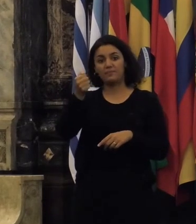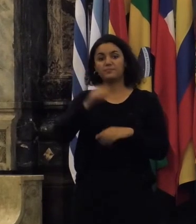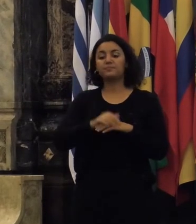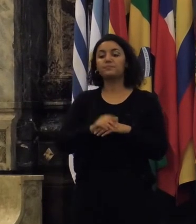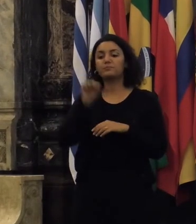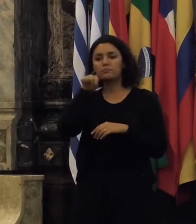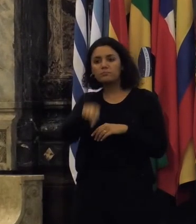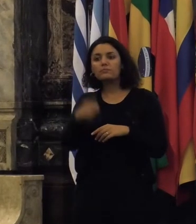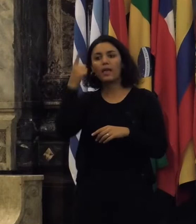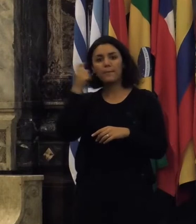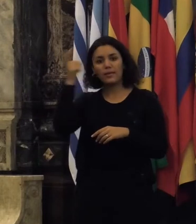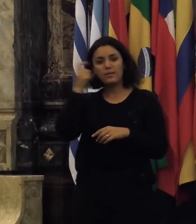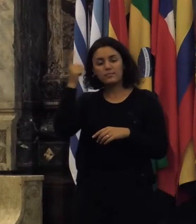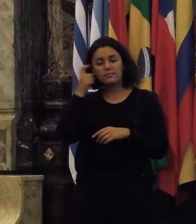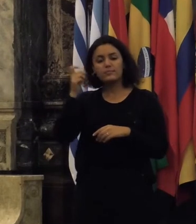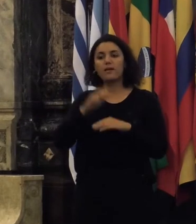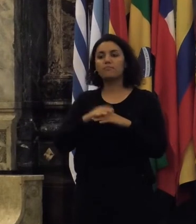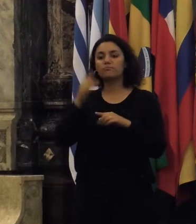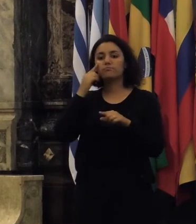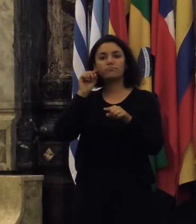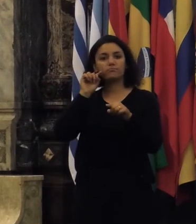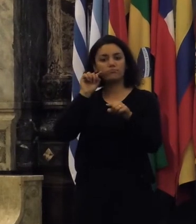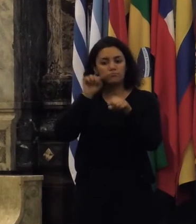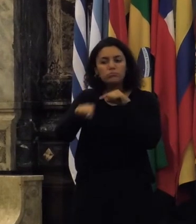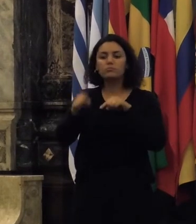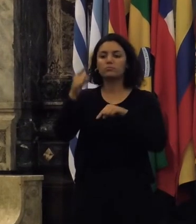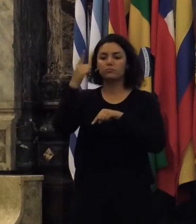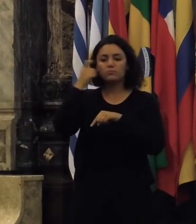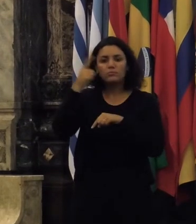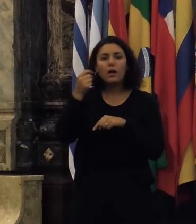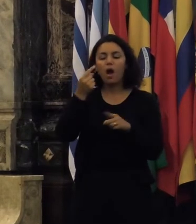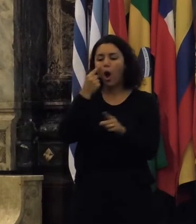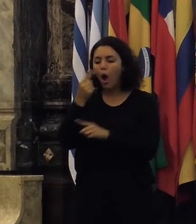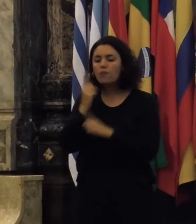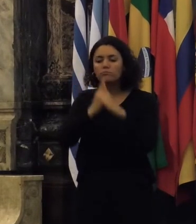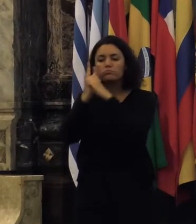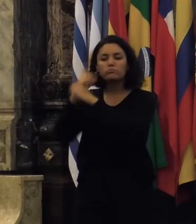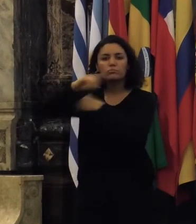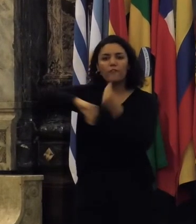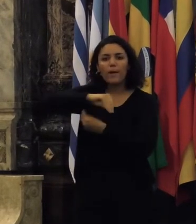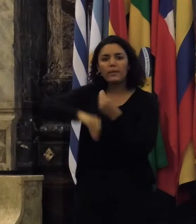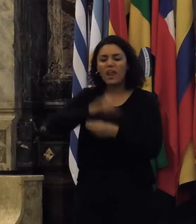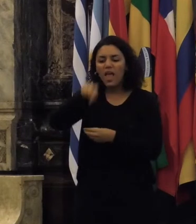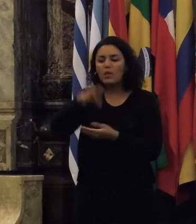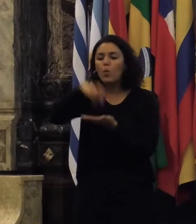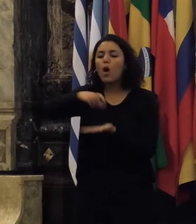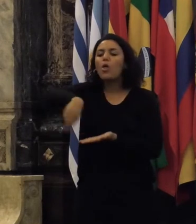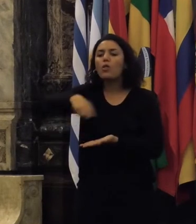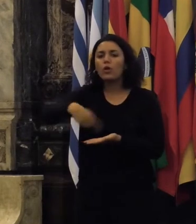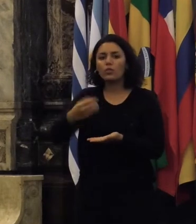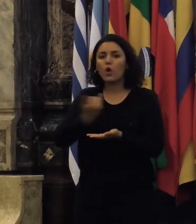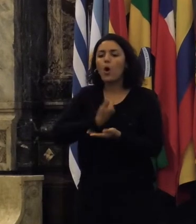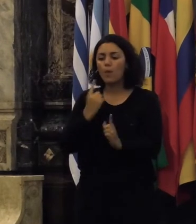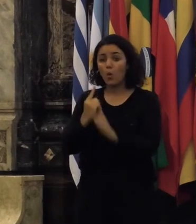de la experiencia directa en el punto de encuentro familiar, que después les voy a contar, y que dio origen a este libro, que